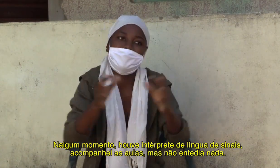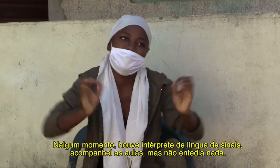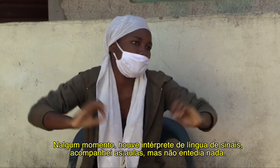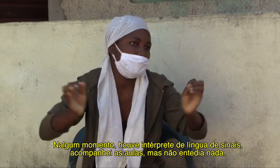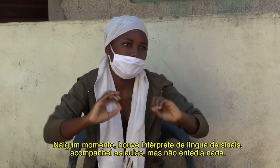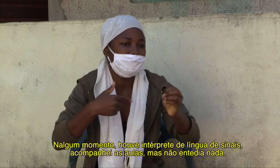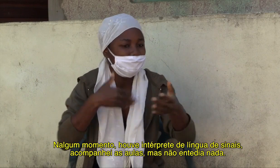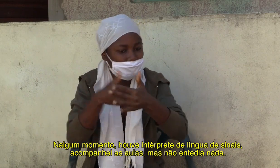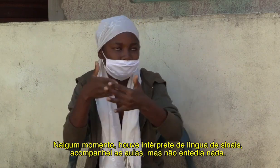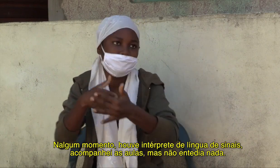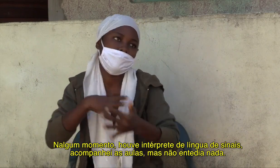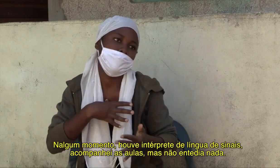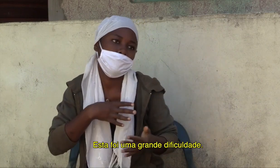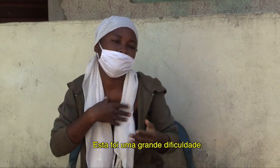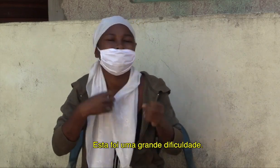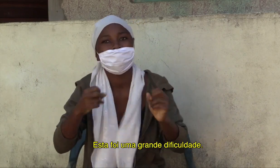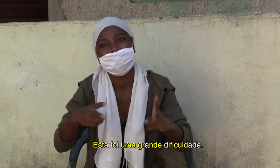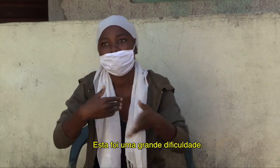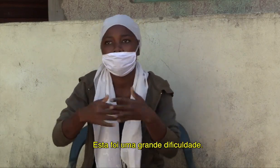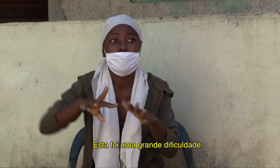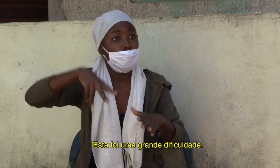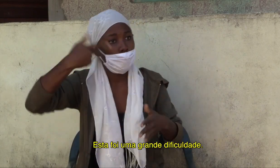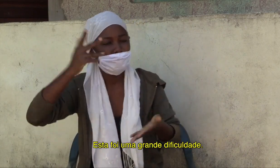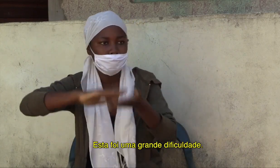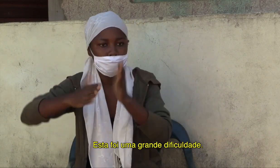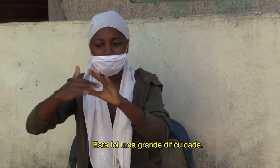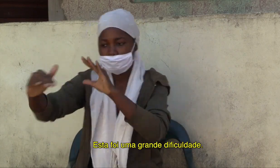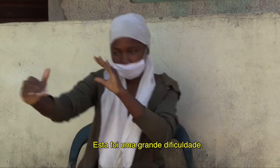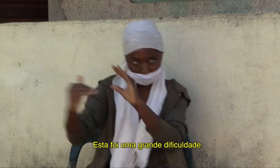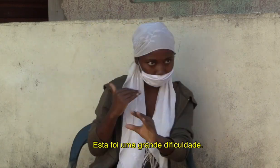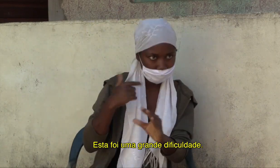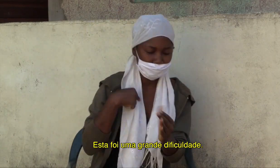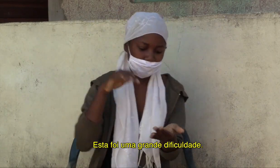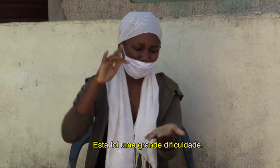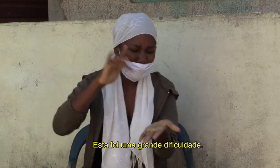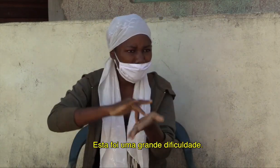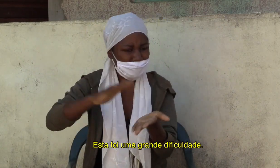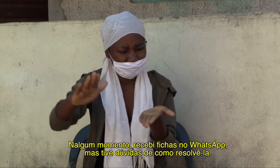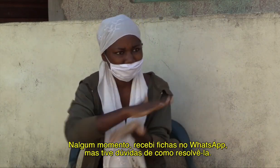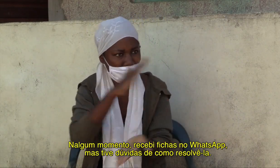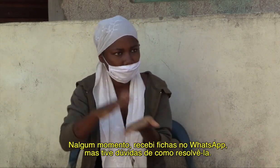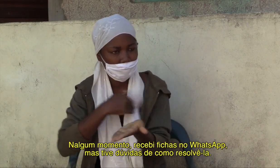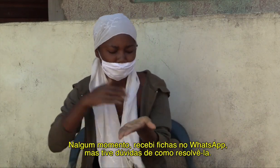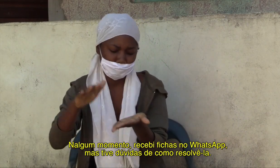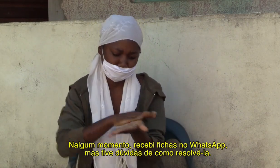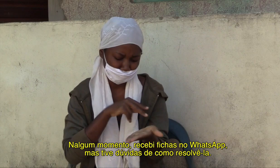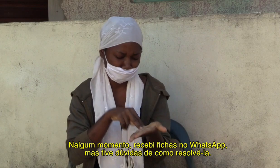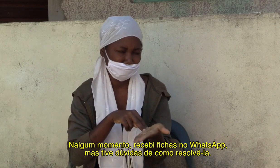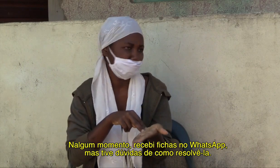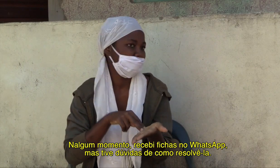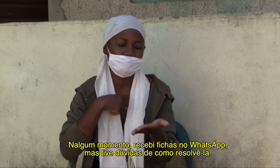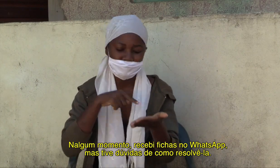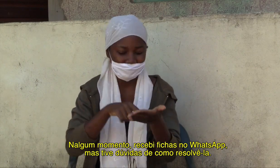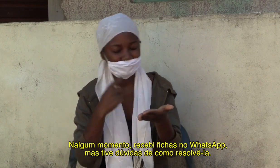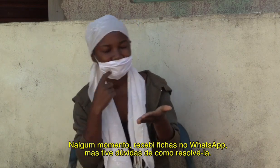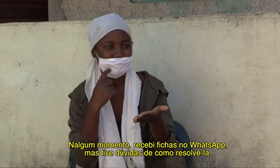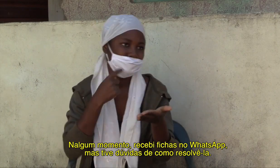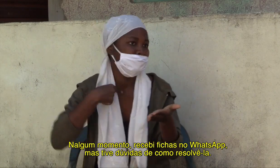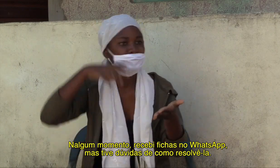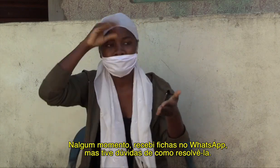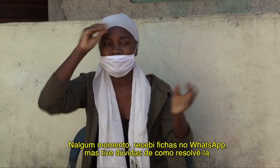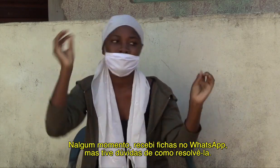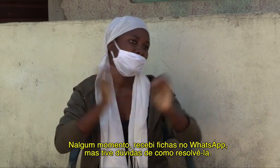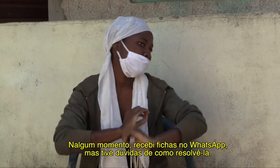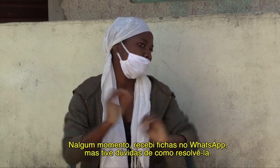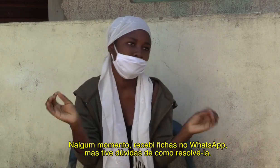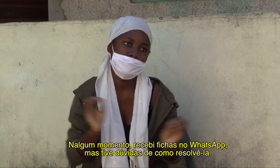compreender nada que estava se falando. Então, uma grande dificuldade que tive. E em algum momento, mandaram-me ficha